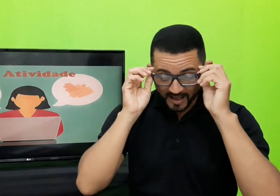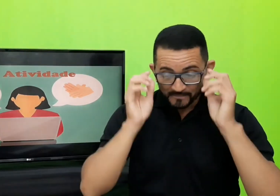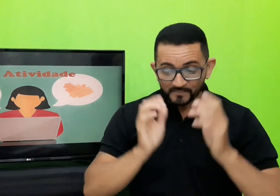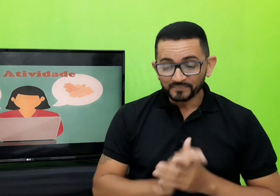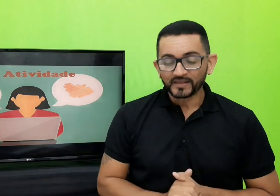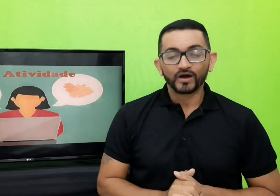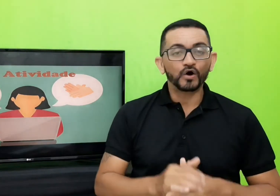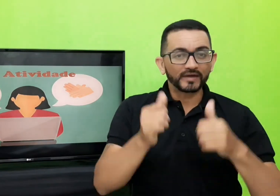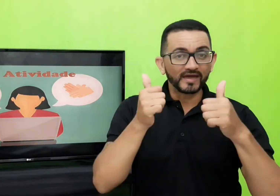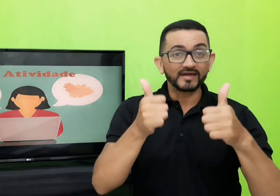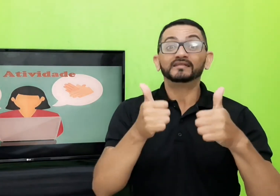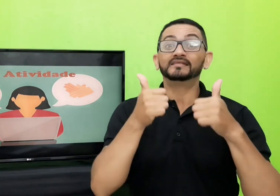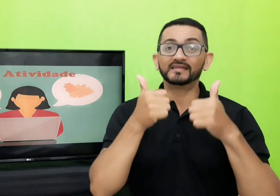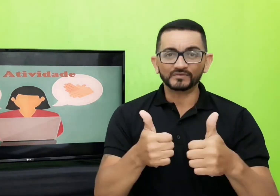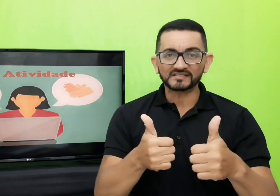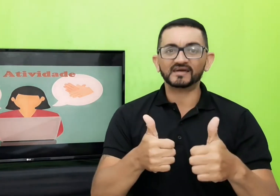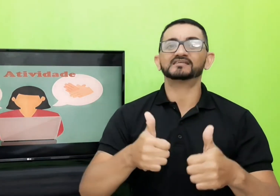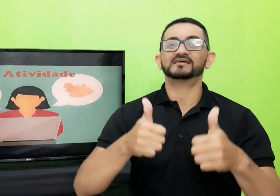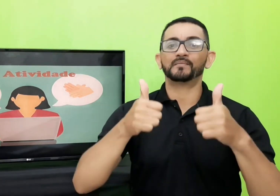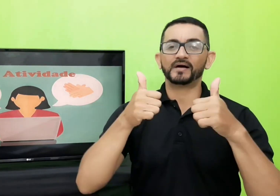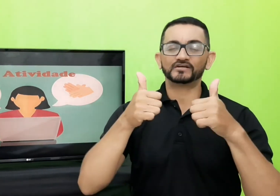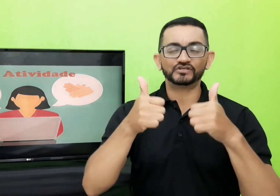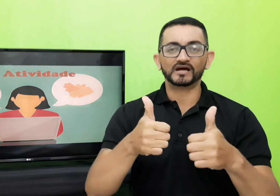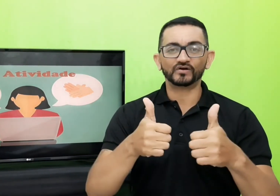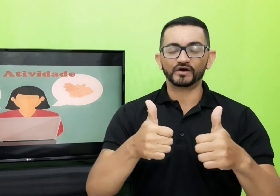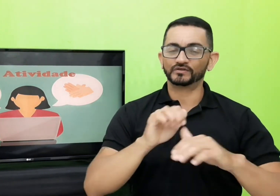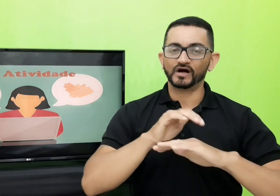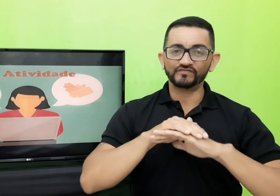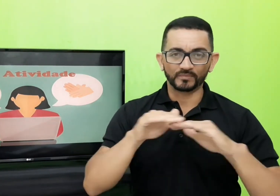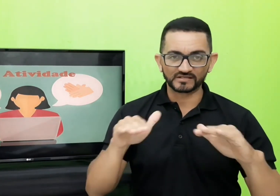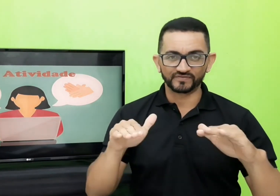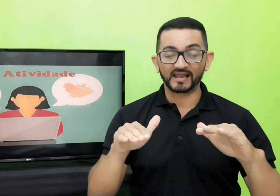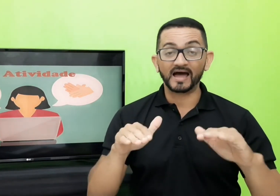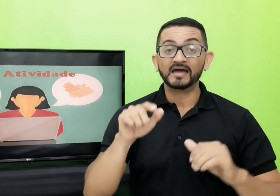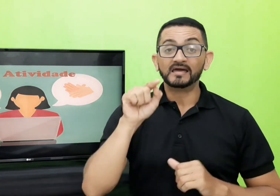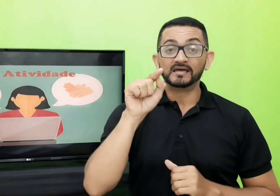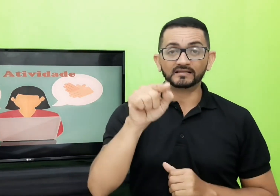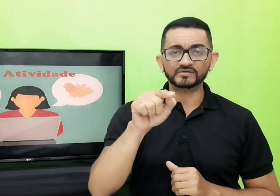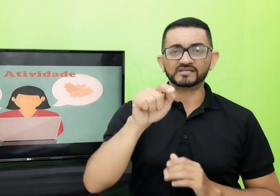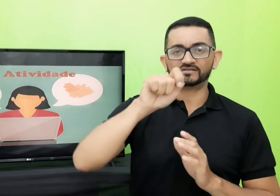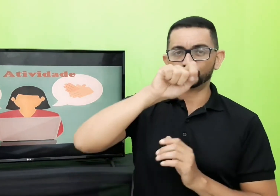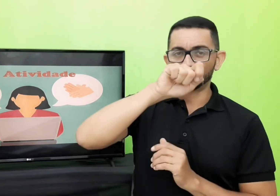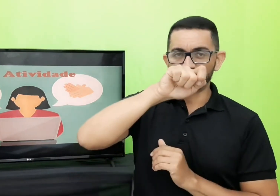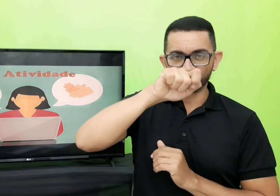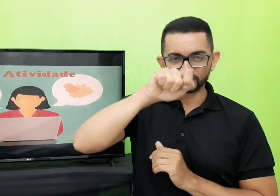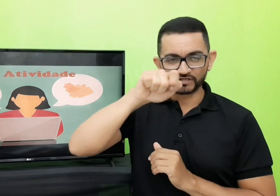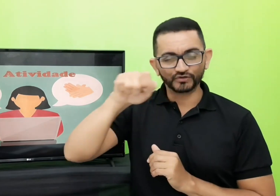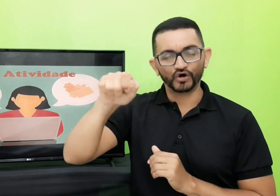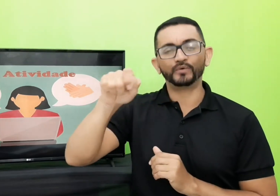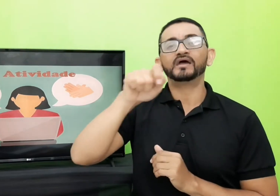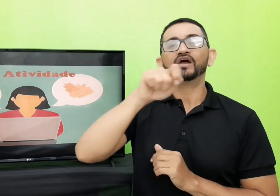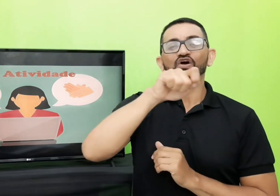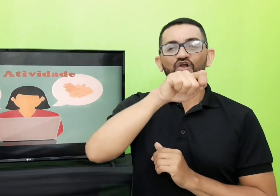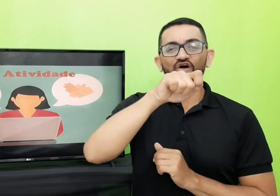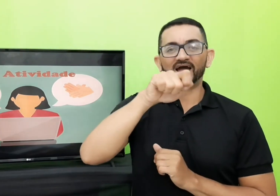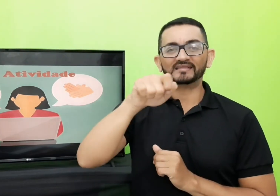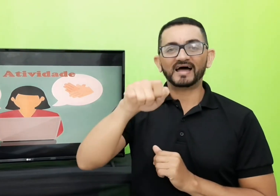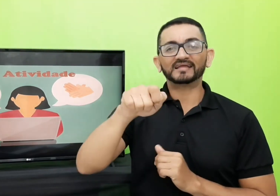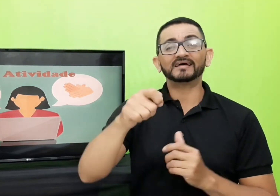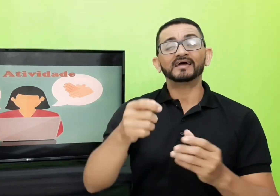começar? Ok? Não esqueça que a partir de agora eu não vou mais falar e não esqueça de colocar o seu nome, colocar a data